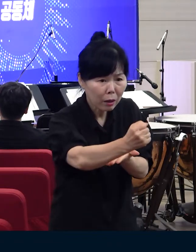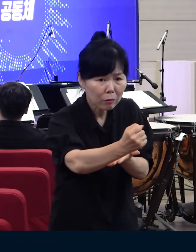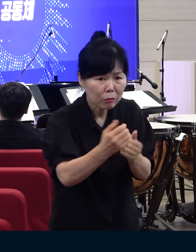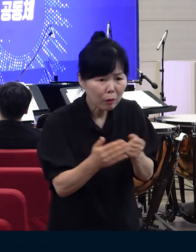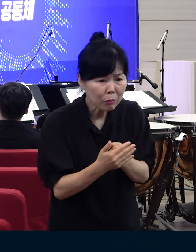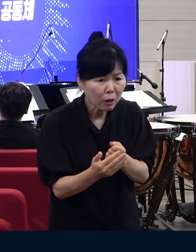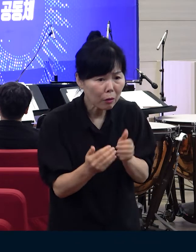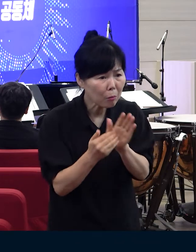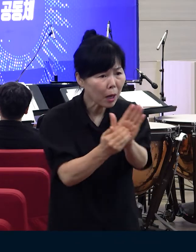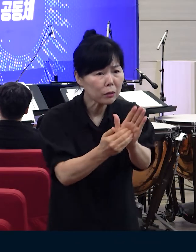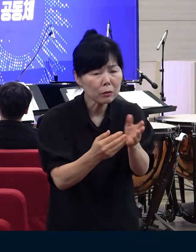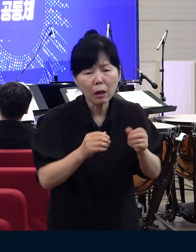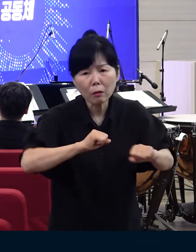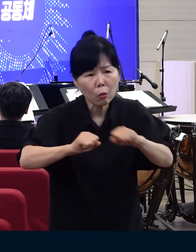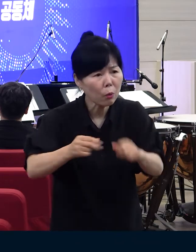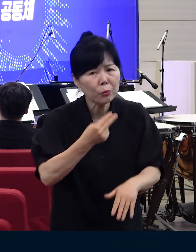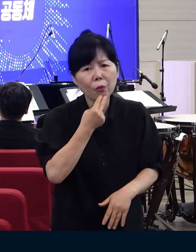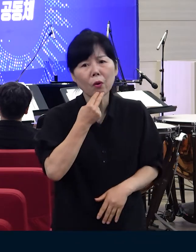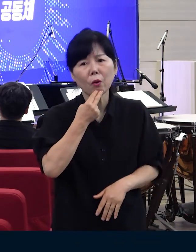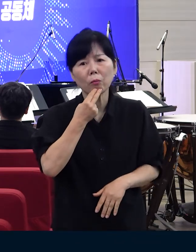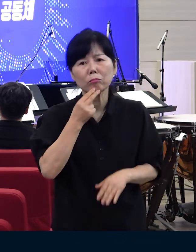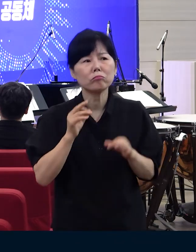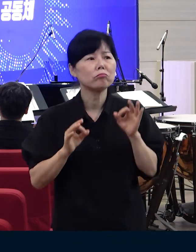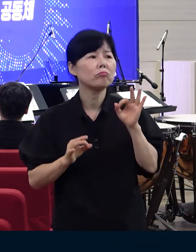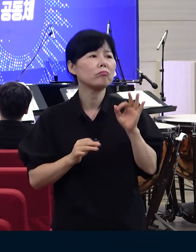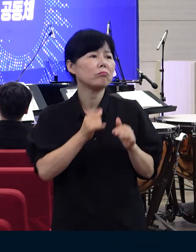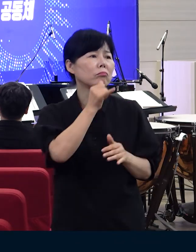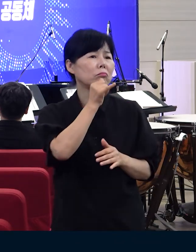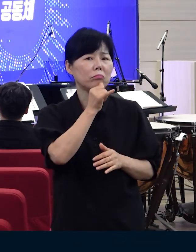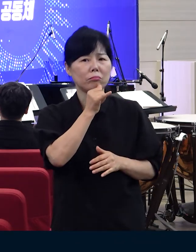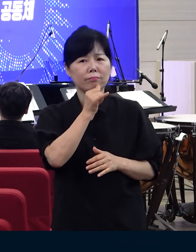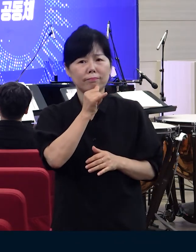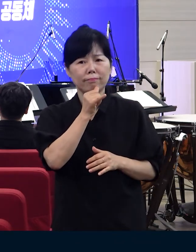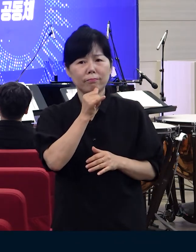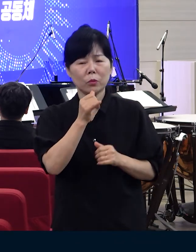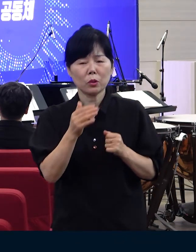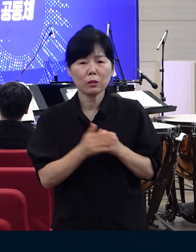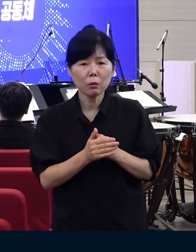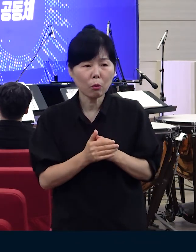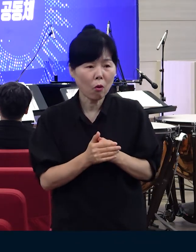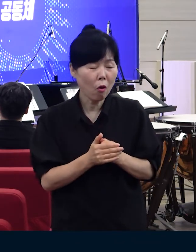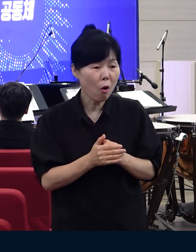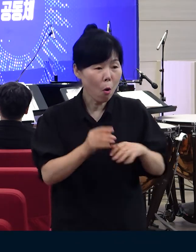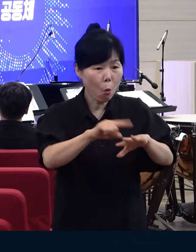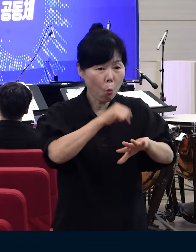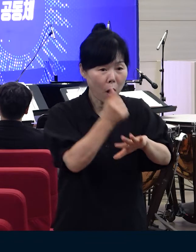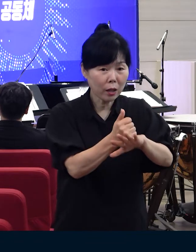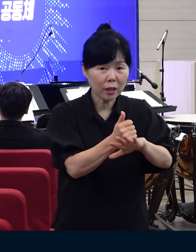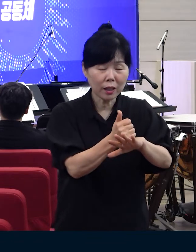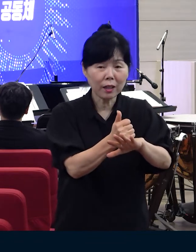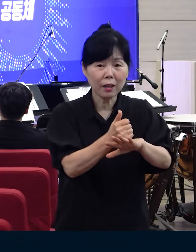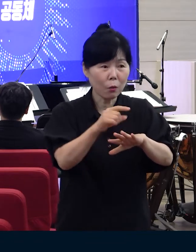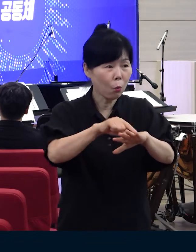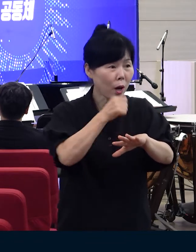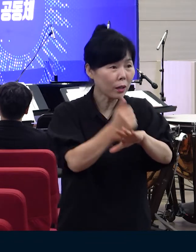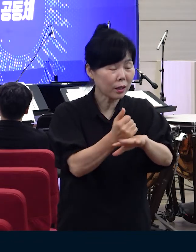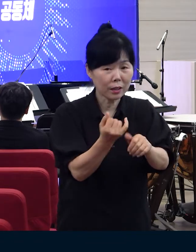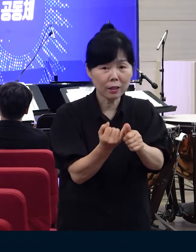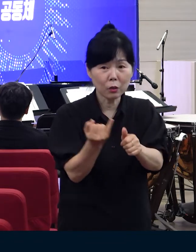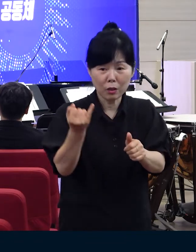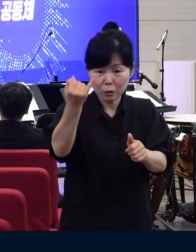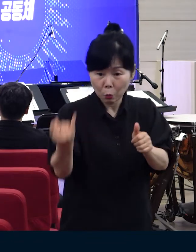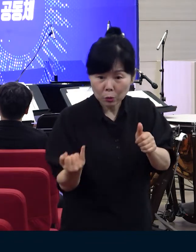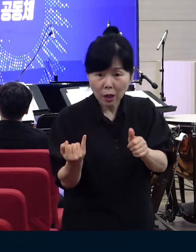빼앗기면서 어떤 행동도 안 해요. 뿐만 아니라 그 대가로 많은 재물을 받으면서